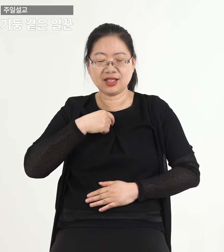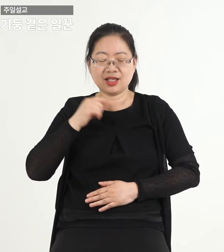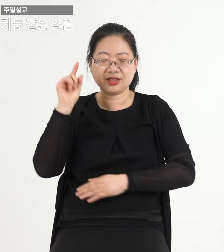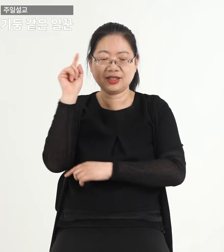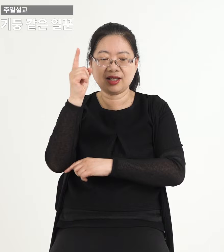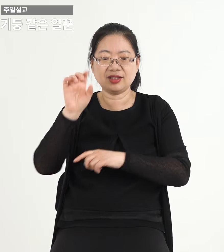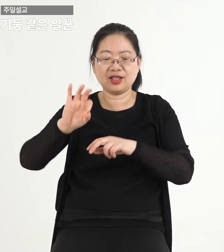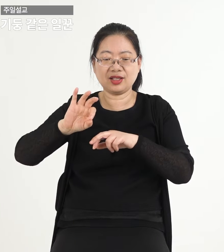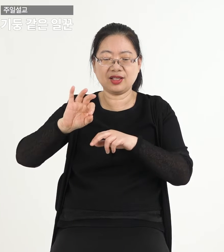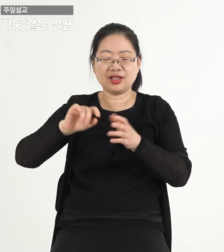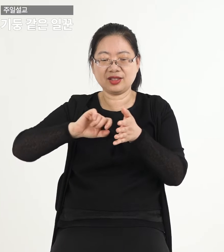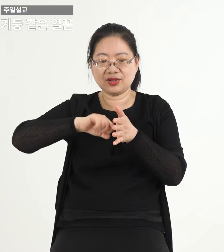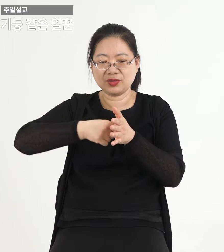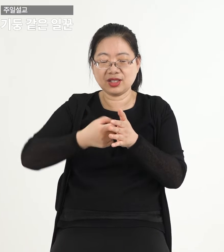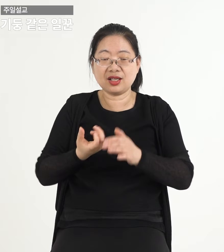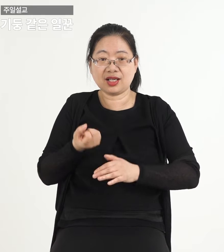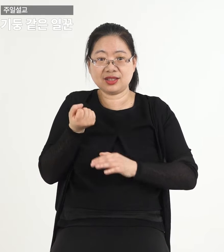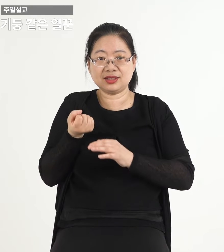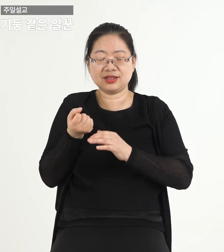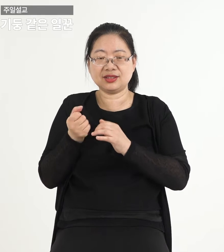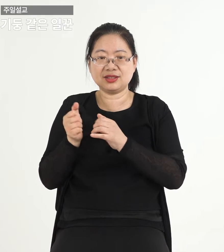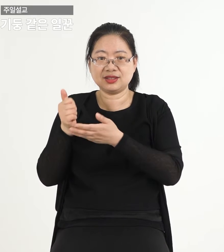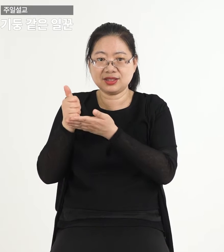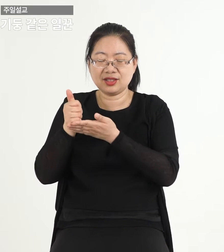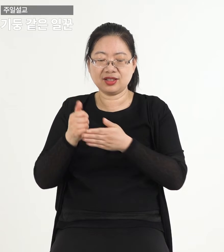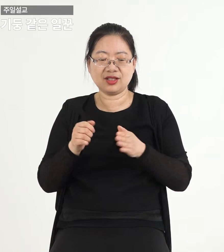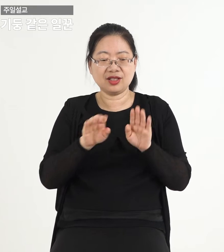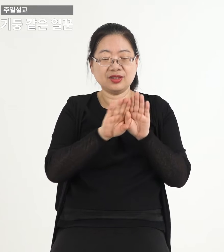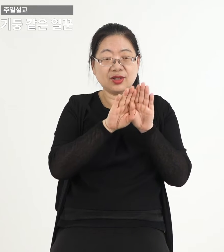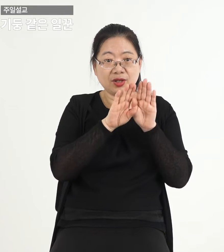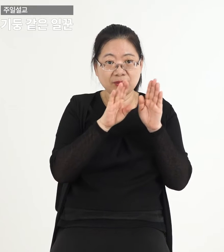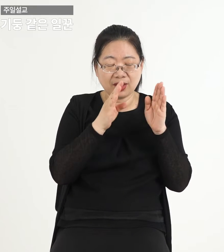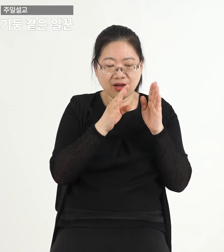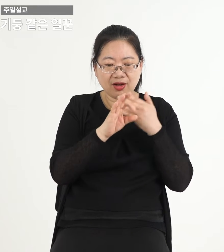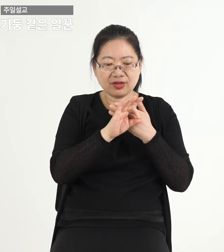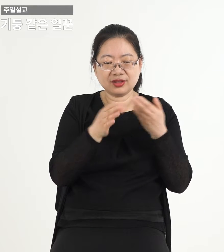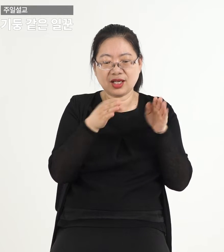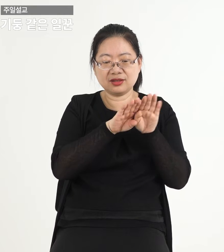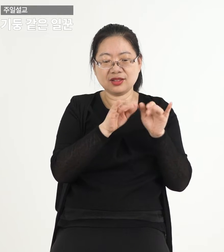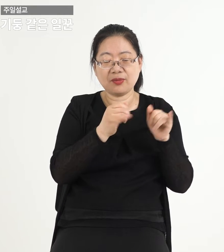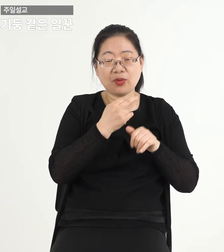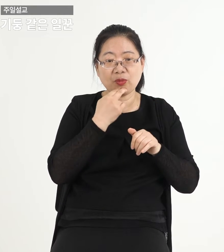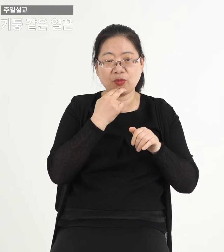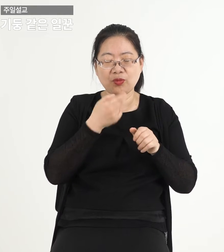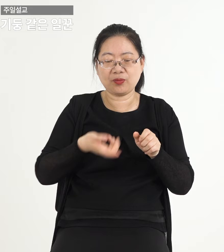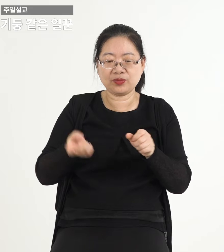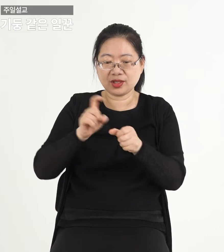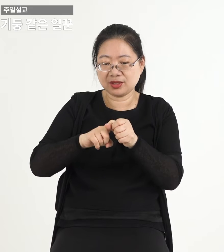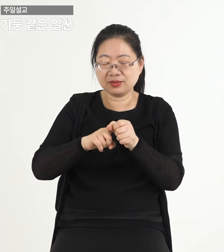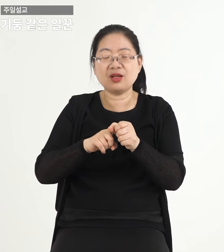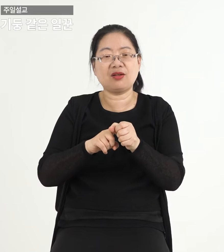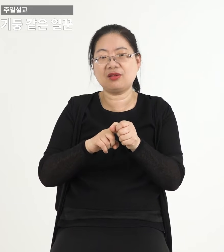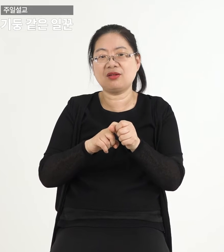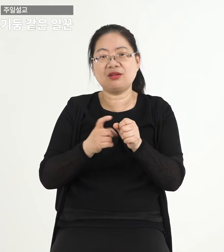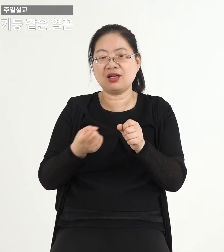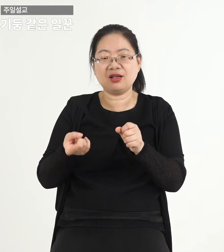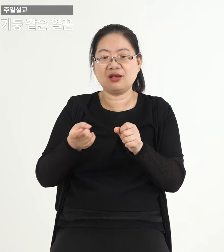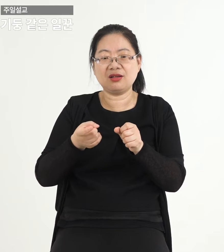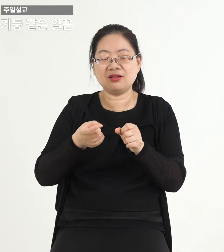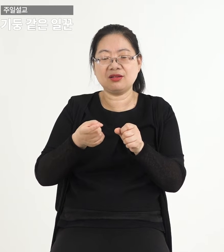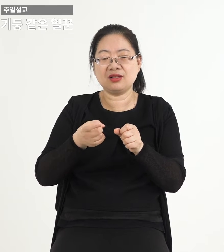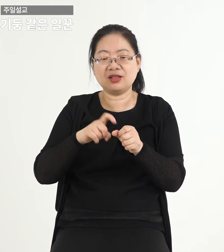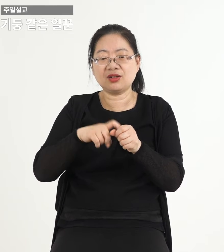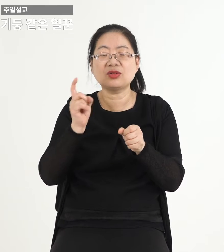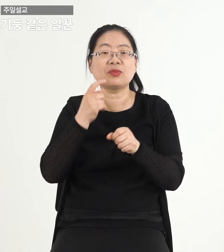가지신 이 곧 열면 닫을 사람이었고 닫으면 열 사람이 없는 그가 이르시되,